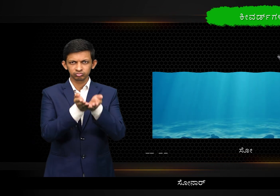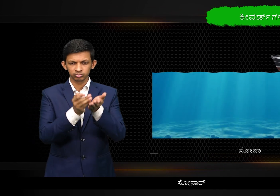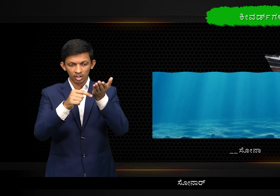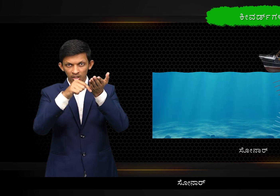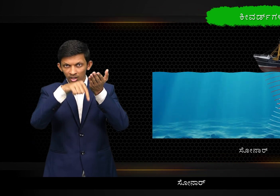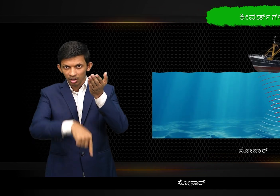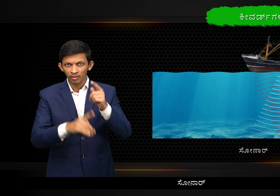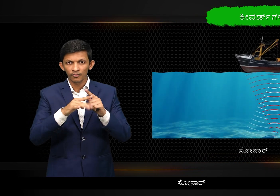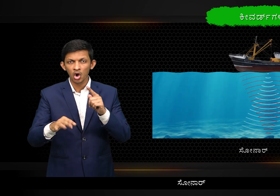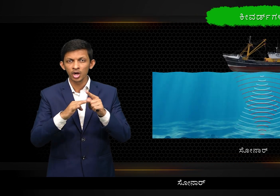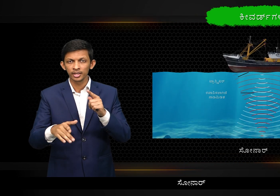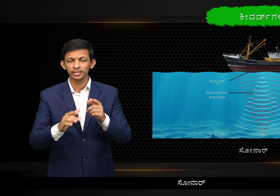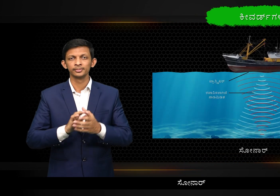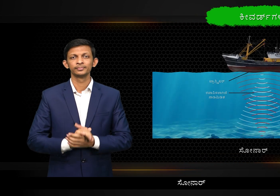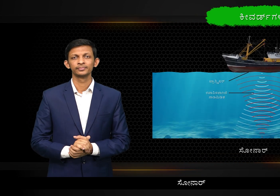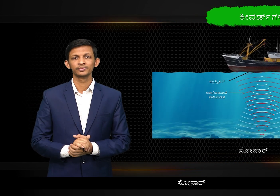ಸೋನಾರ್,